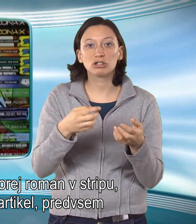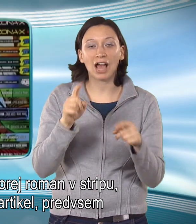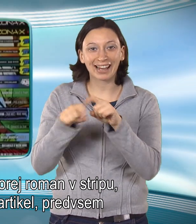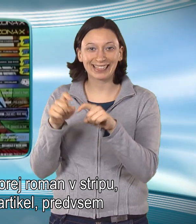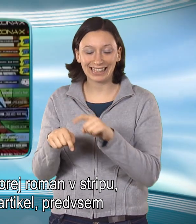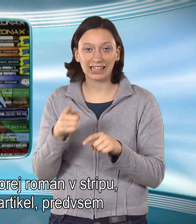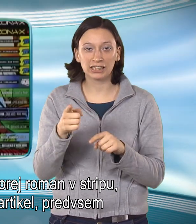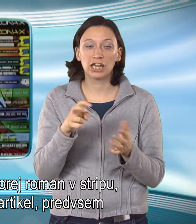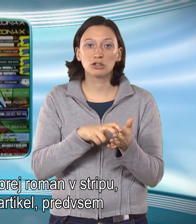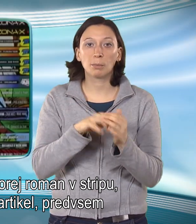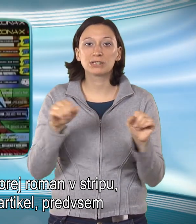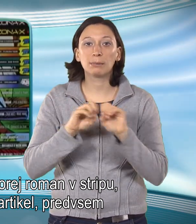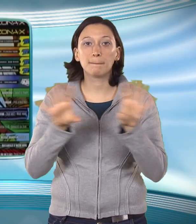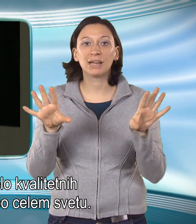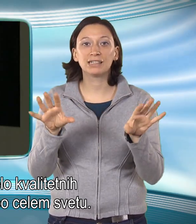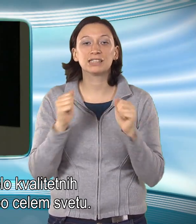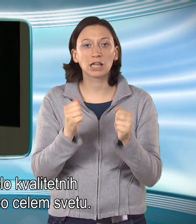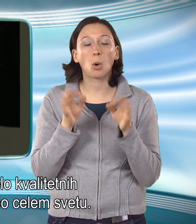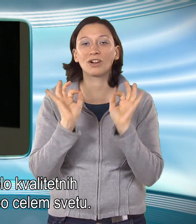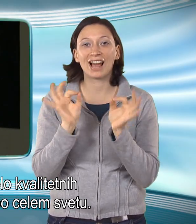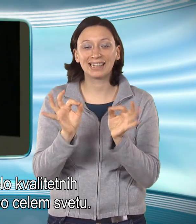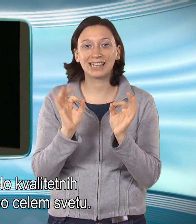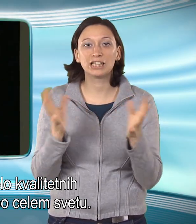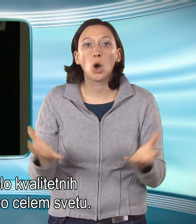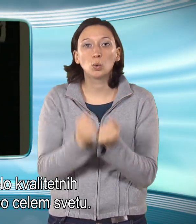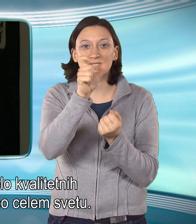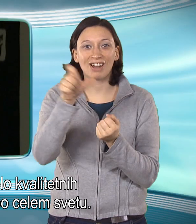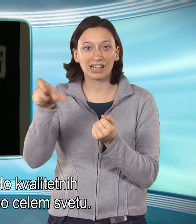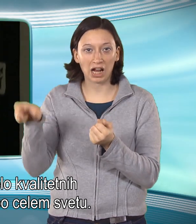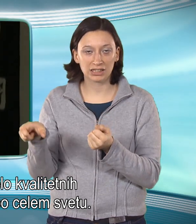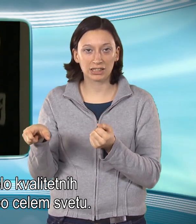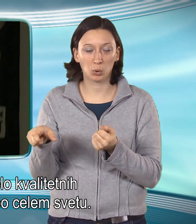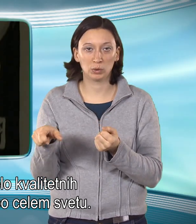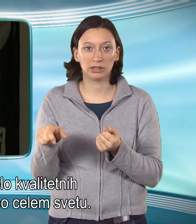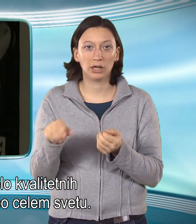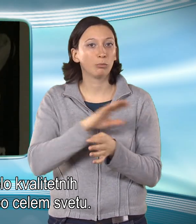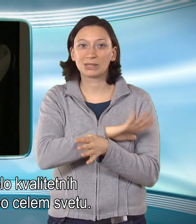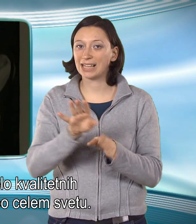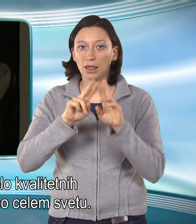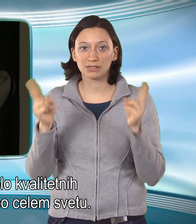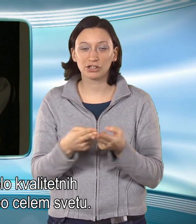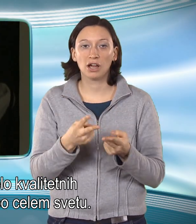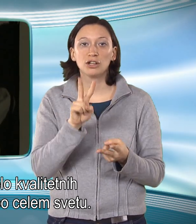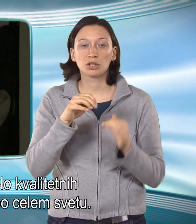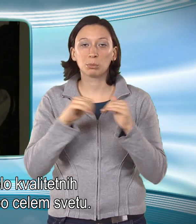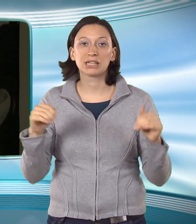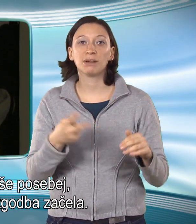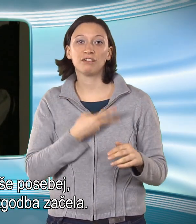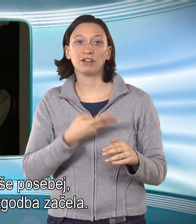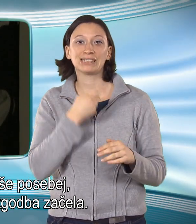artikel in predvsem pa mediji zelo kvalitetnih ustvarjalcev po celem svetu, v Franciji še posebej, ker